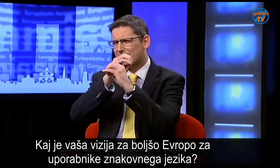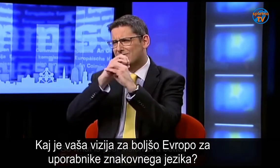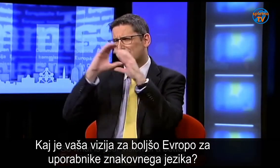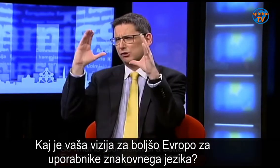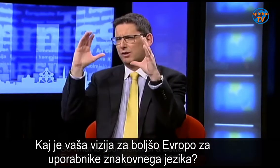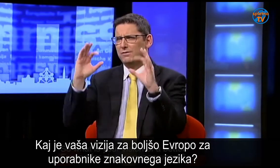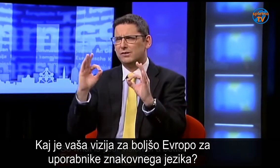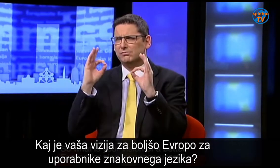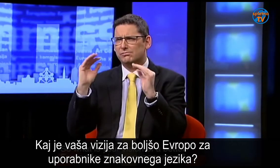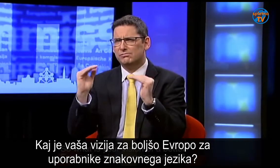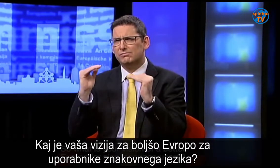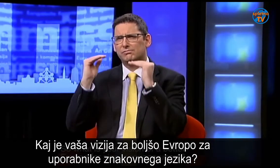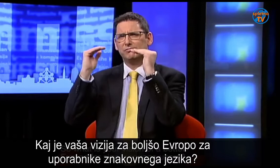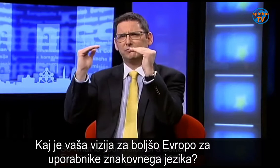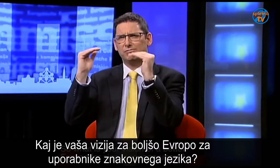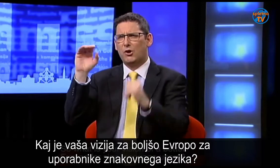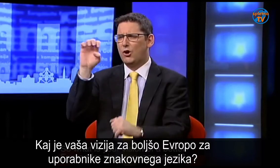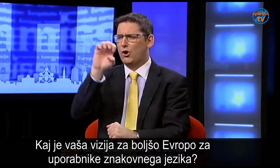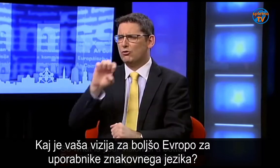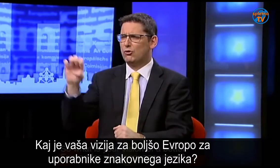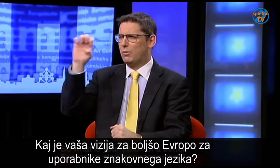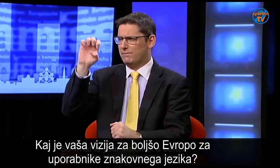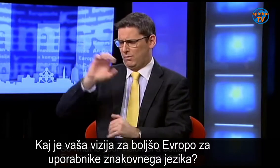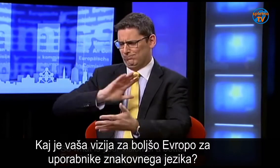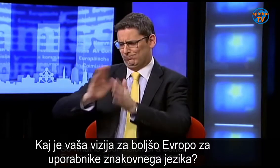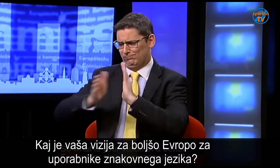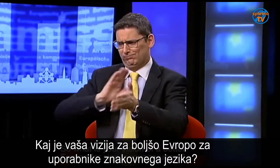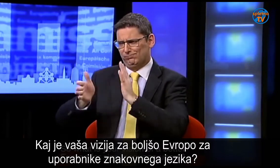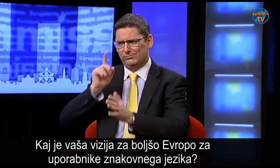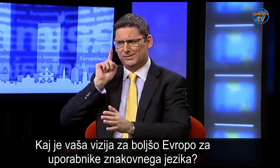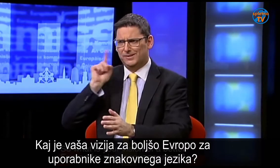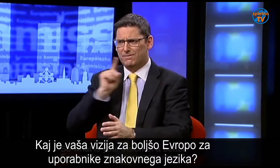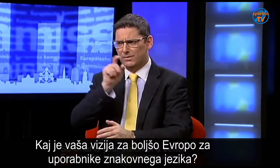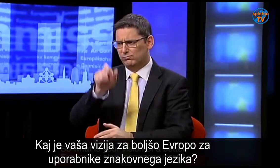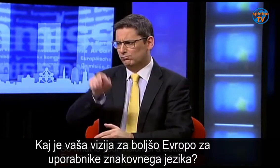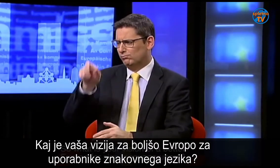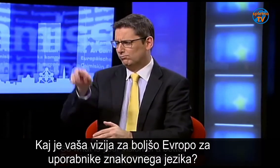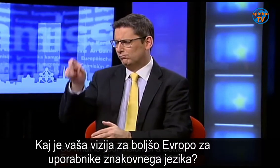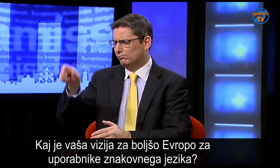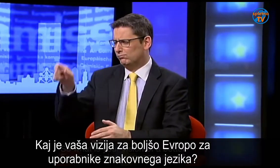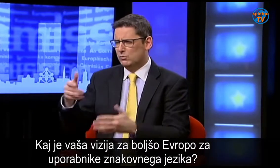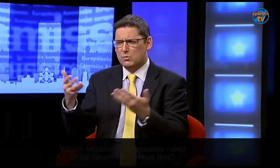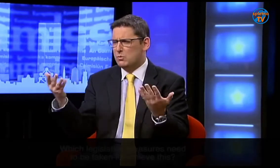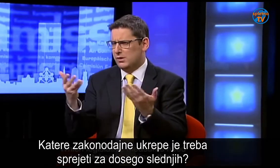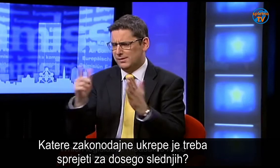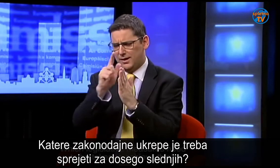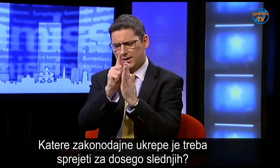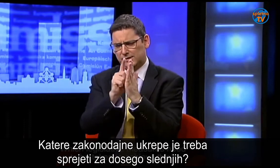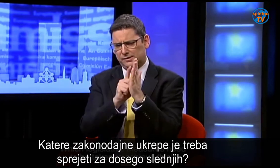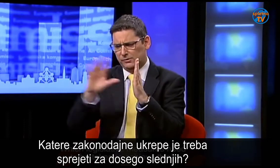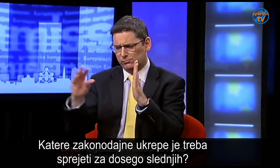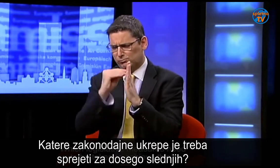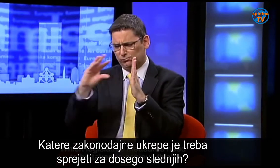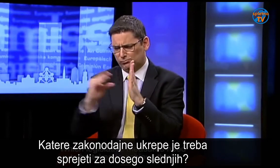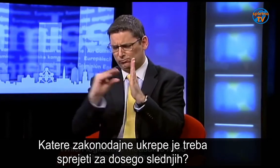Also was ist dann Ihre Vision eines besseren Europas für gehörlose Gebärdensprachnutzer? Welche legislativen Maßnahmen